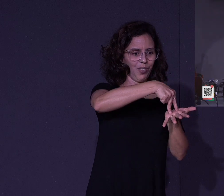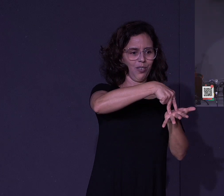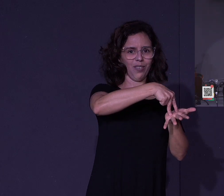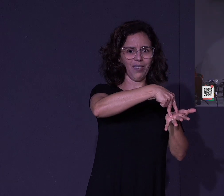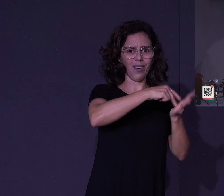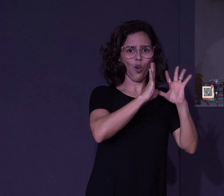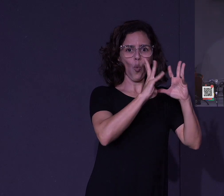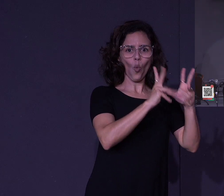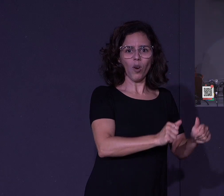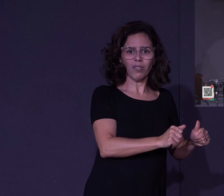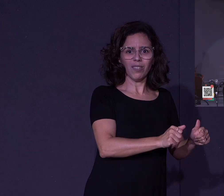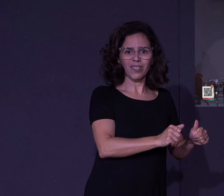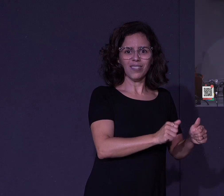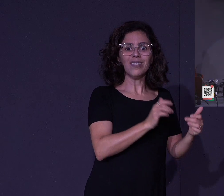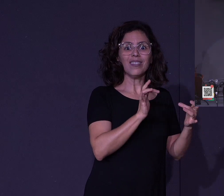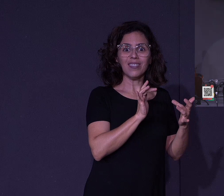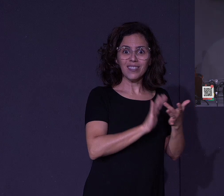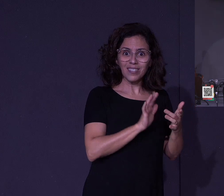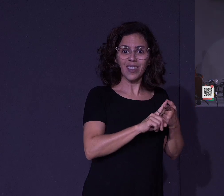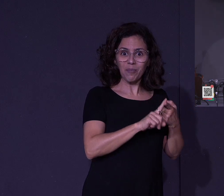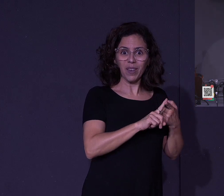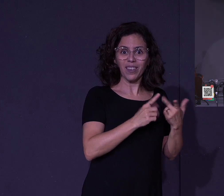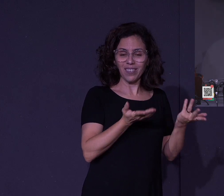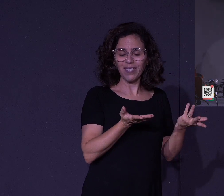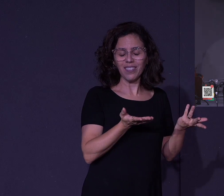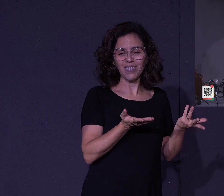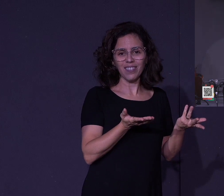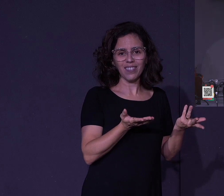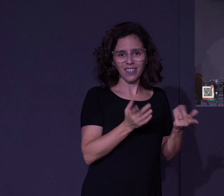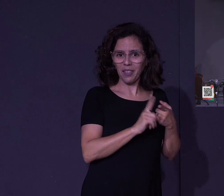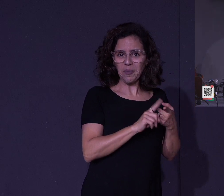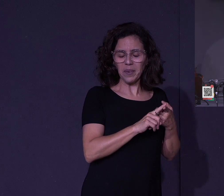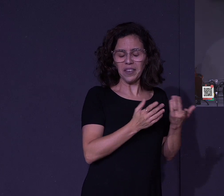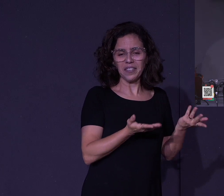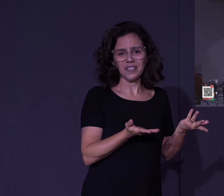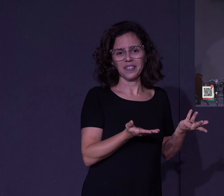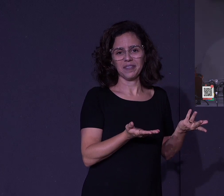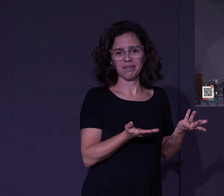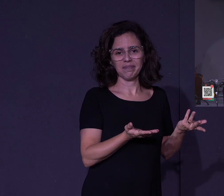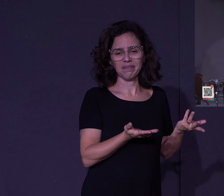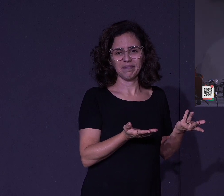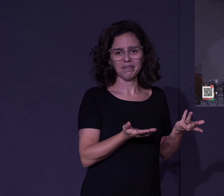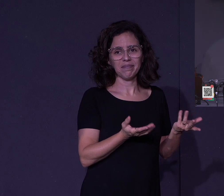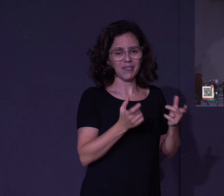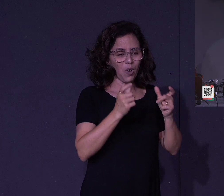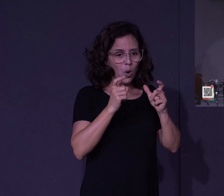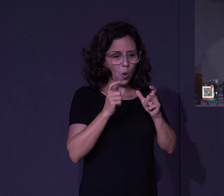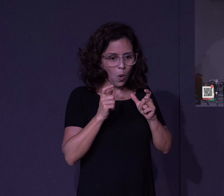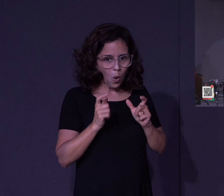Leia com atenção os evangelhos e comprove o seguinte, no procedimento de Jesus: onde há